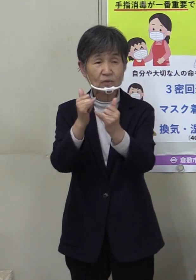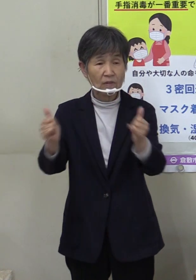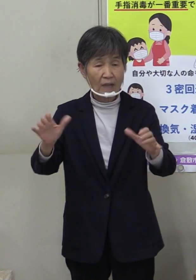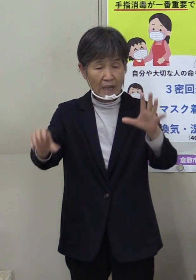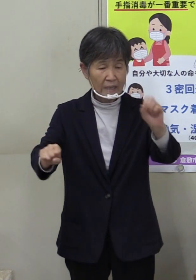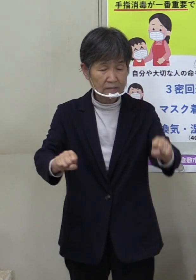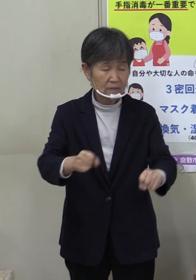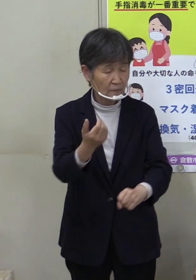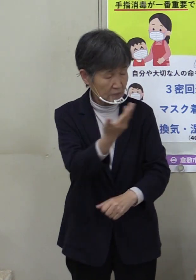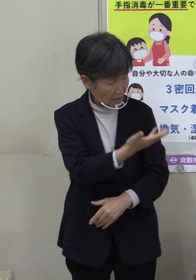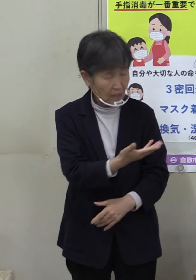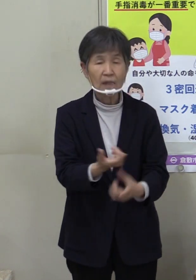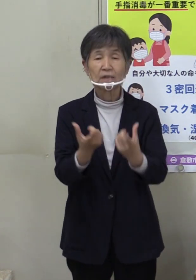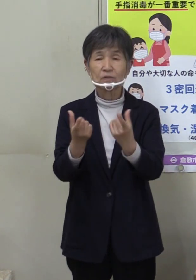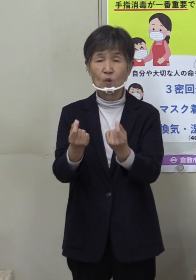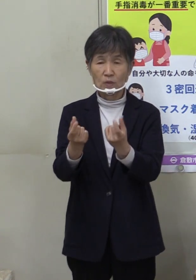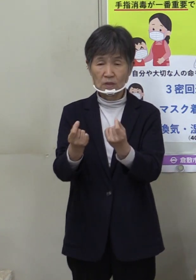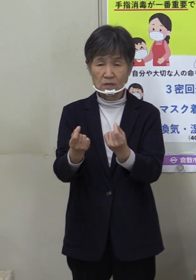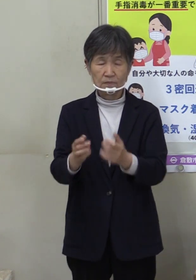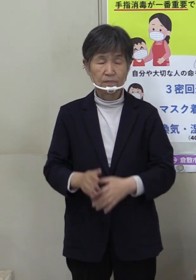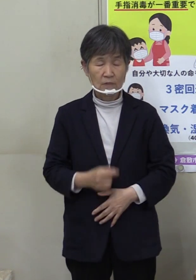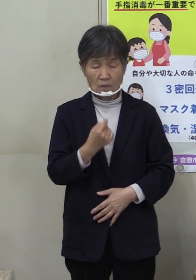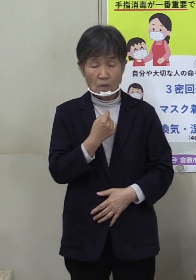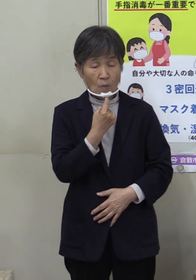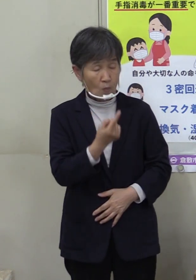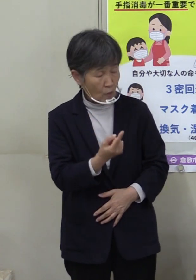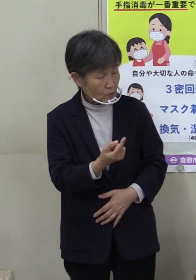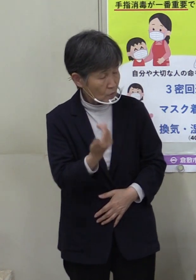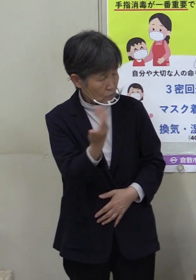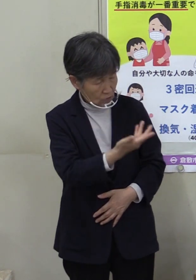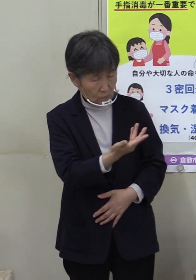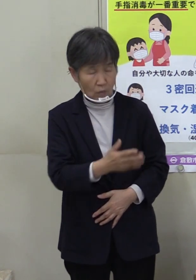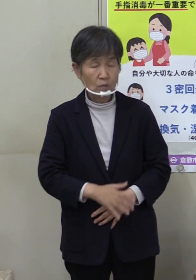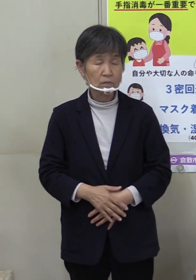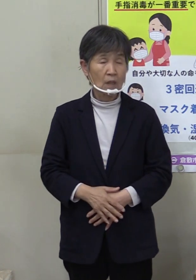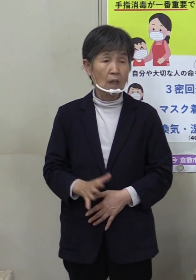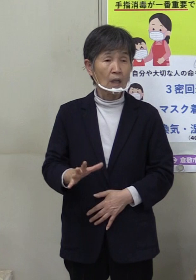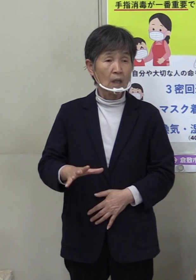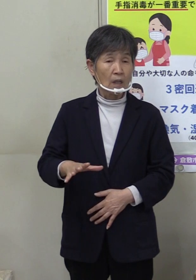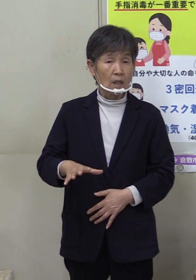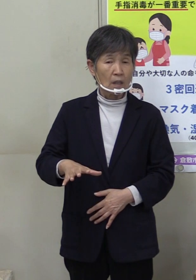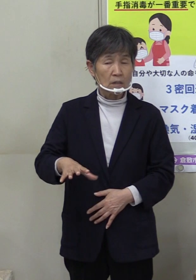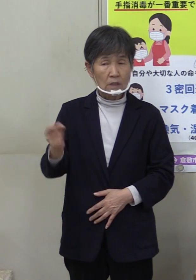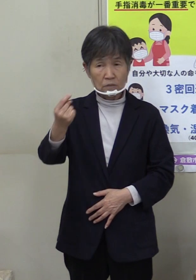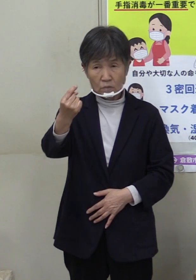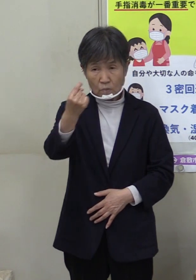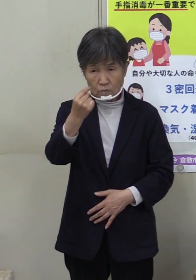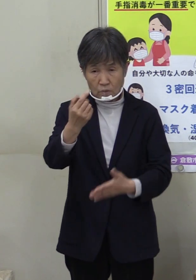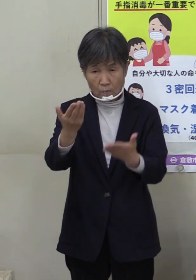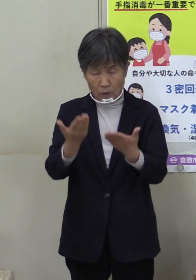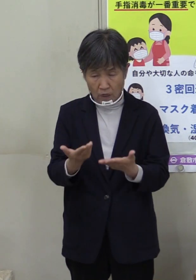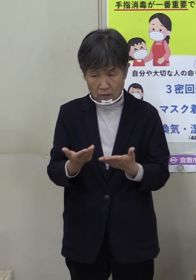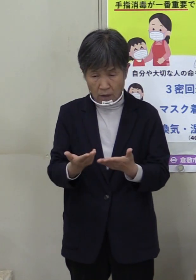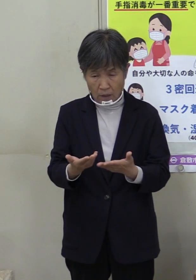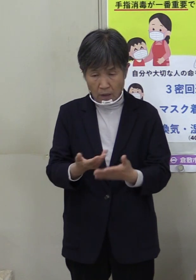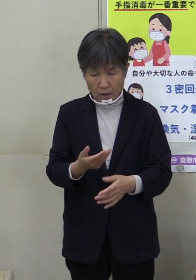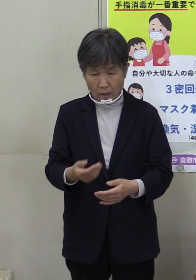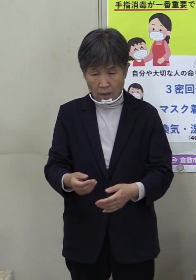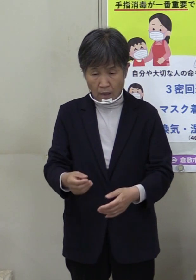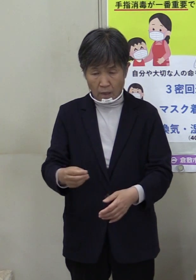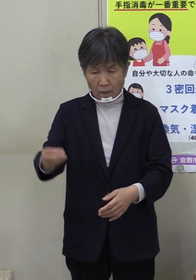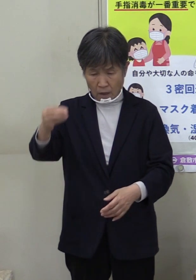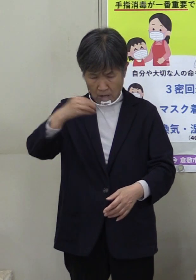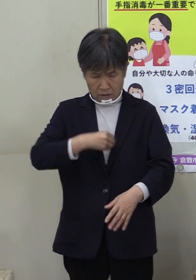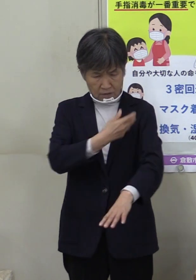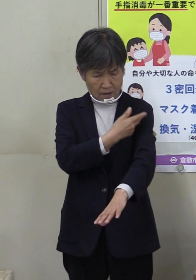なさい、もう一点伺うんですが、一番最初に伺って、教えていただいたその感染経路不明の